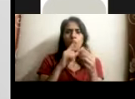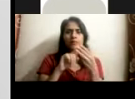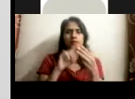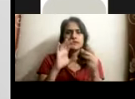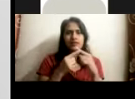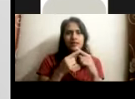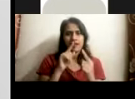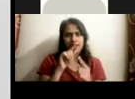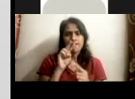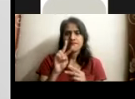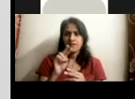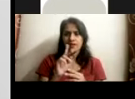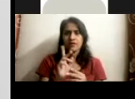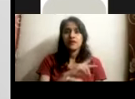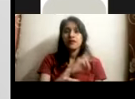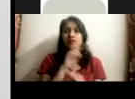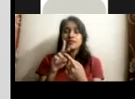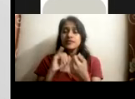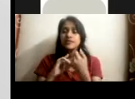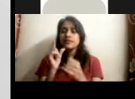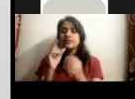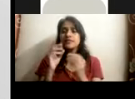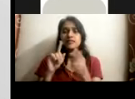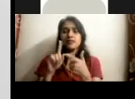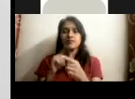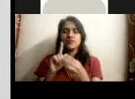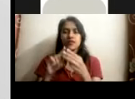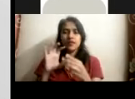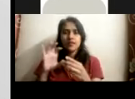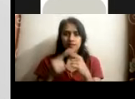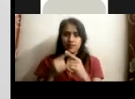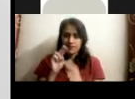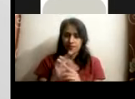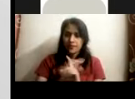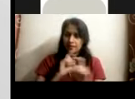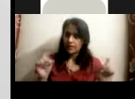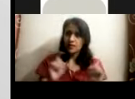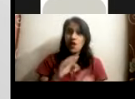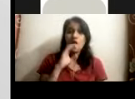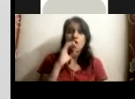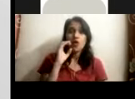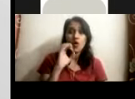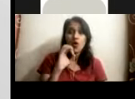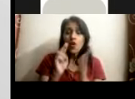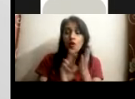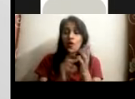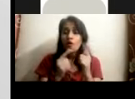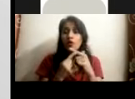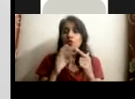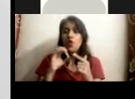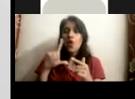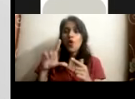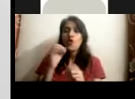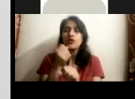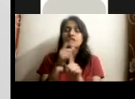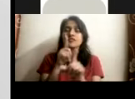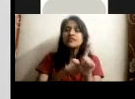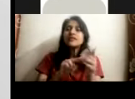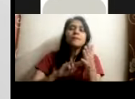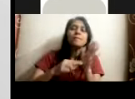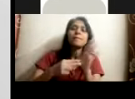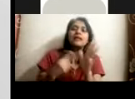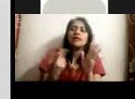and epistemology. Ontology is कि आप क्या जान सकते हो. ठीक है, what is there to know,